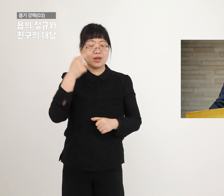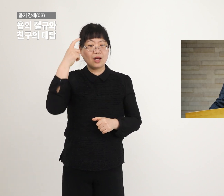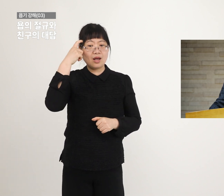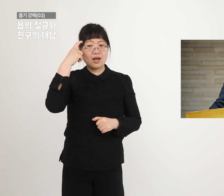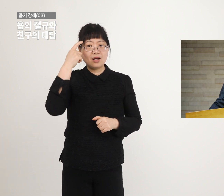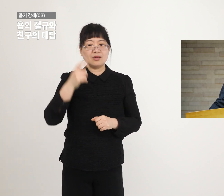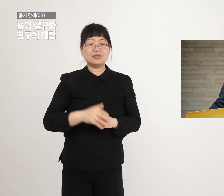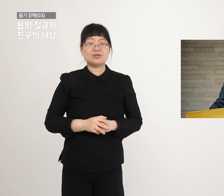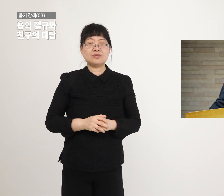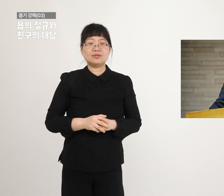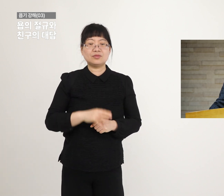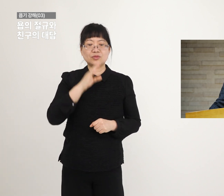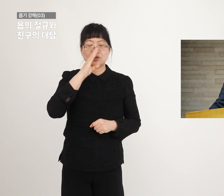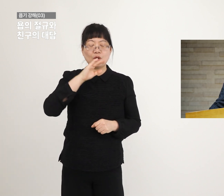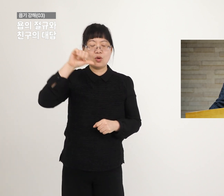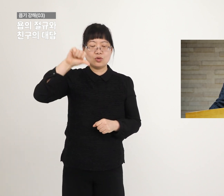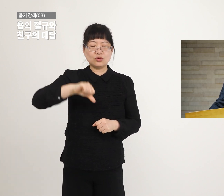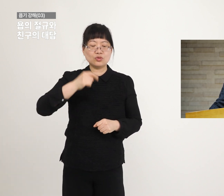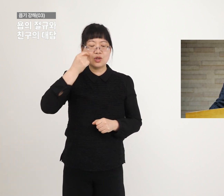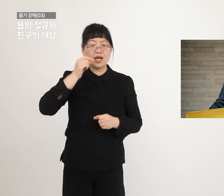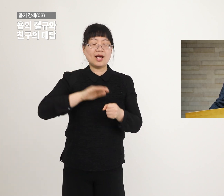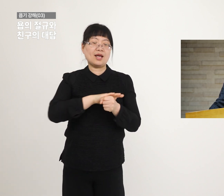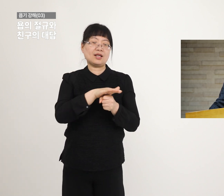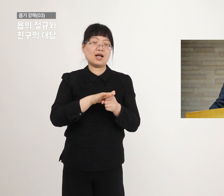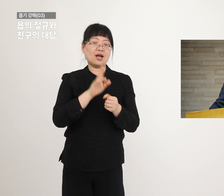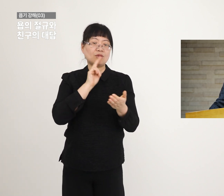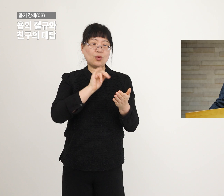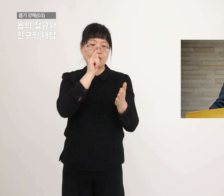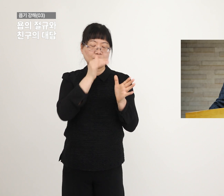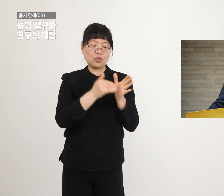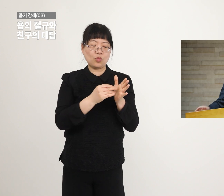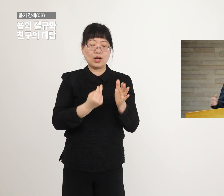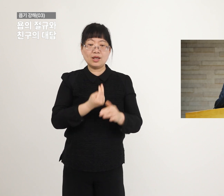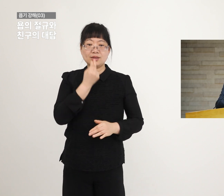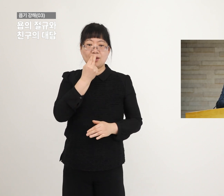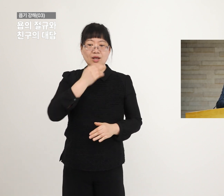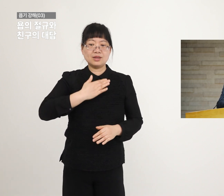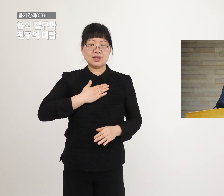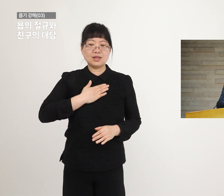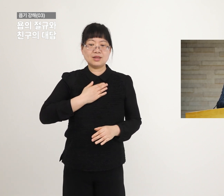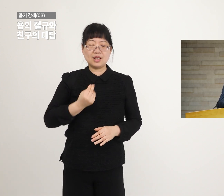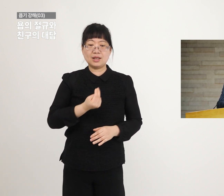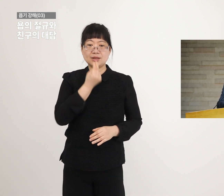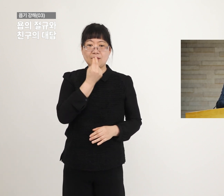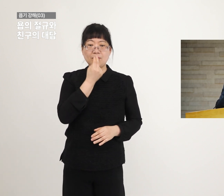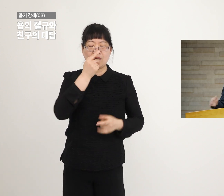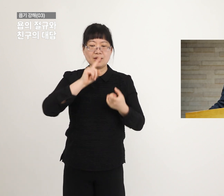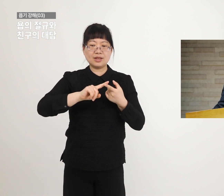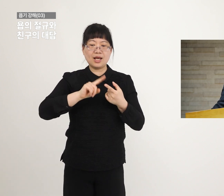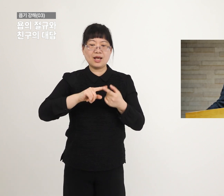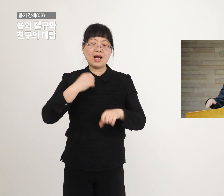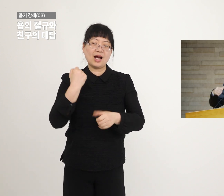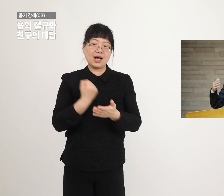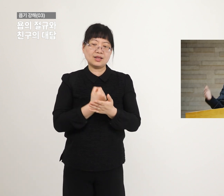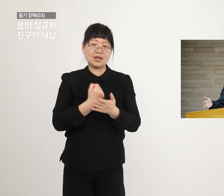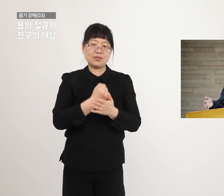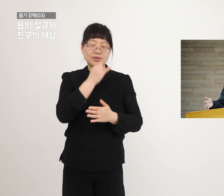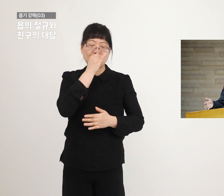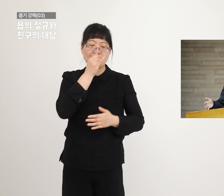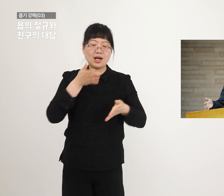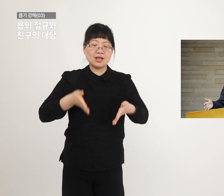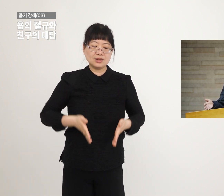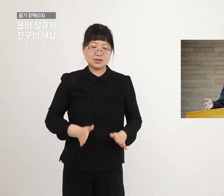이렇게 저주의 애갑니다. 그리고 자기 생명에 대한 탄식에